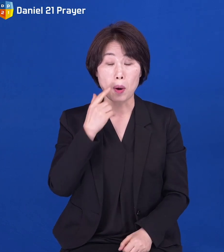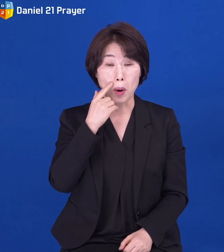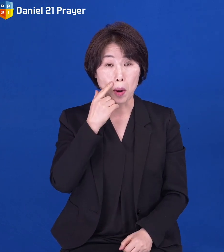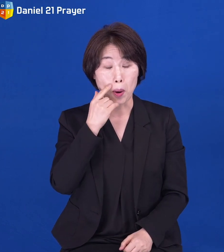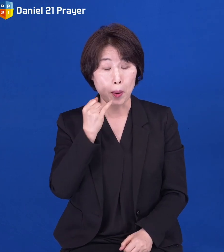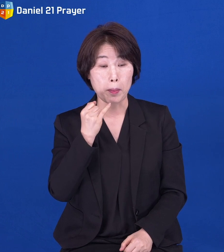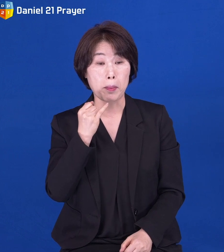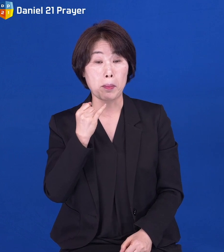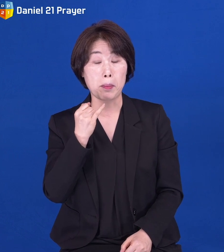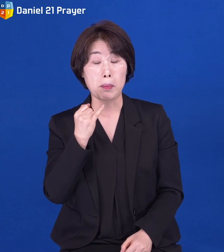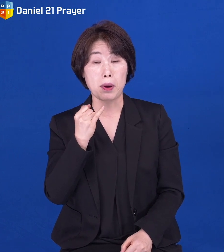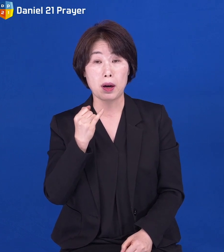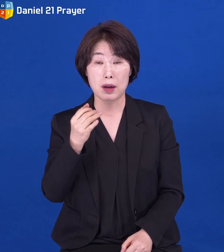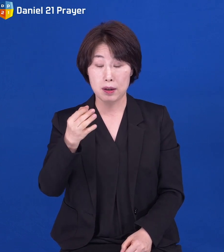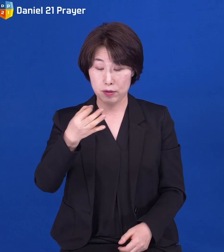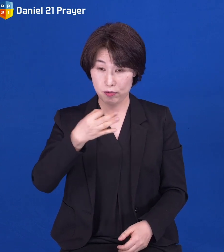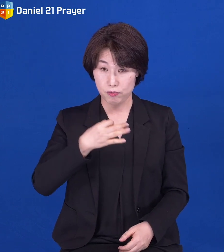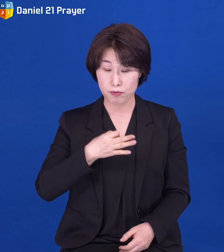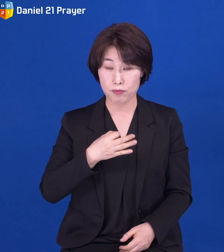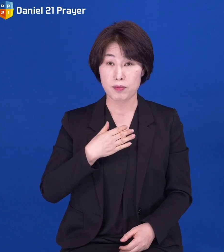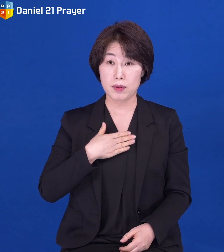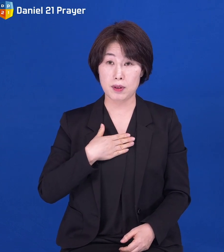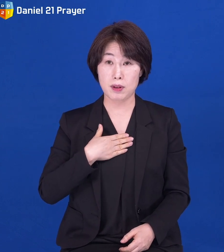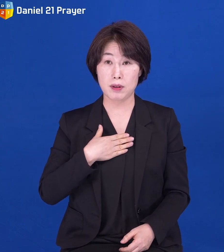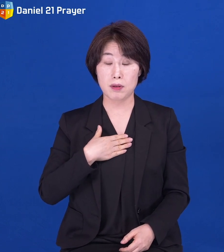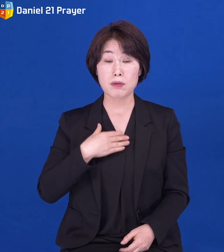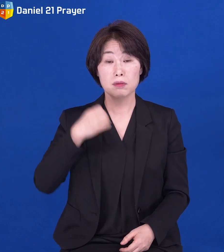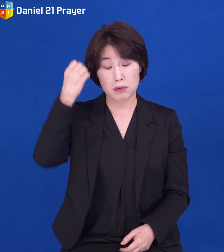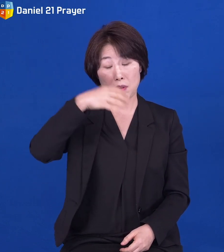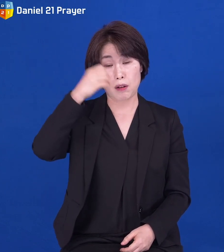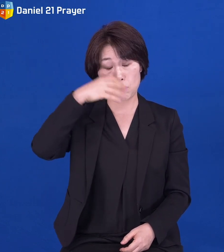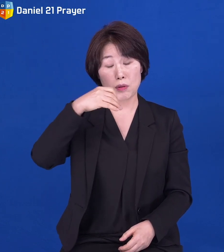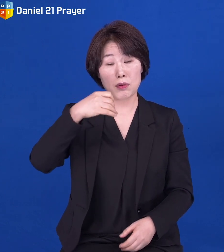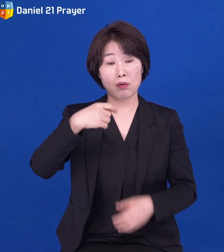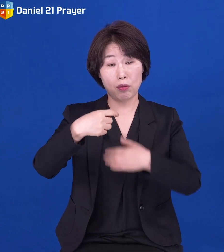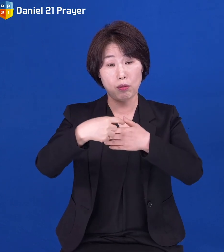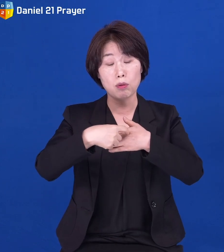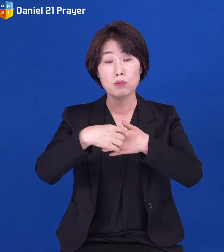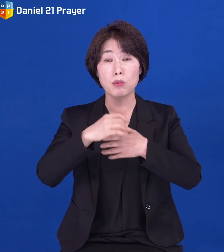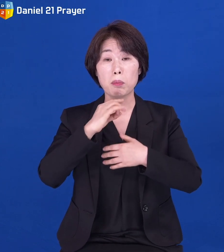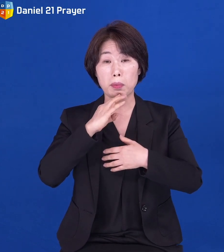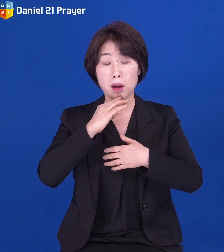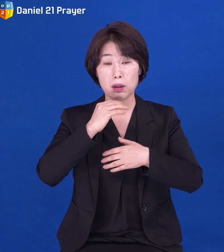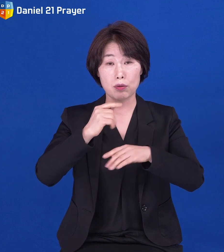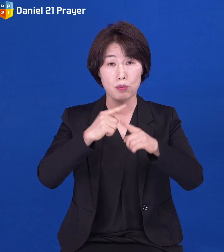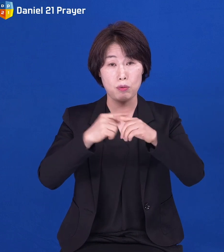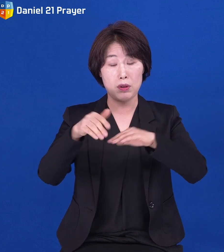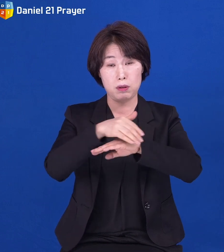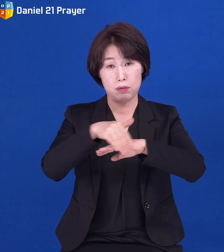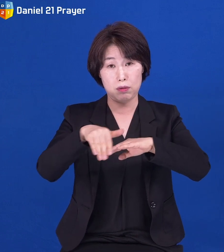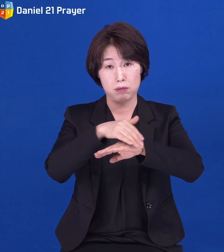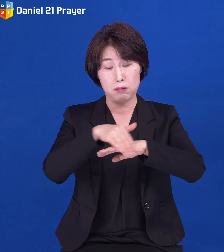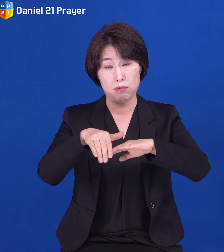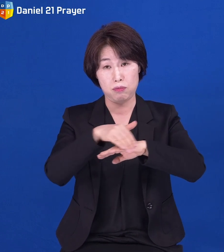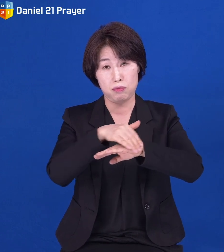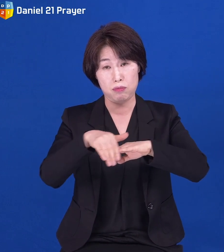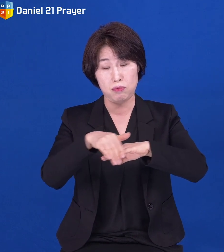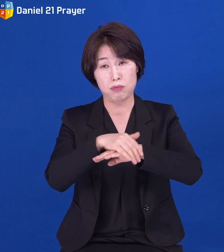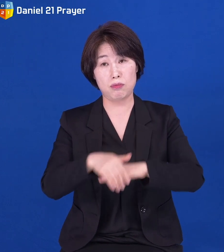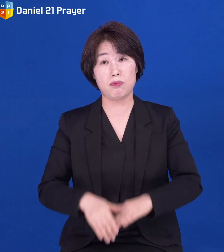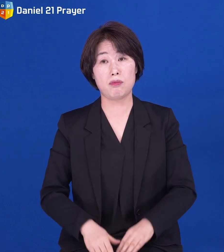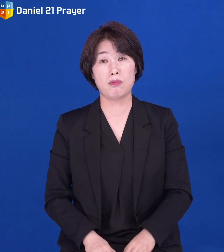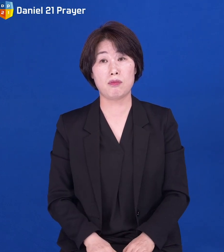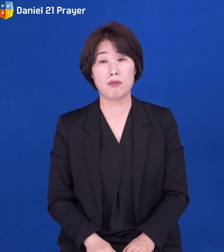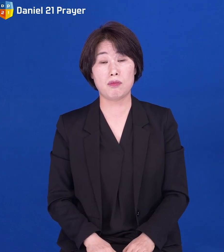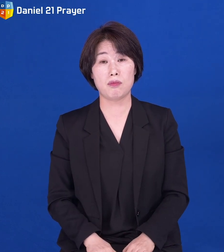게 없고, 그러니까 이제 저희도 그냥 대충 신앙생활 하다가, 사실 어렸을 때는 엄마가 믿어 하니까